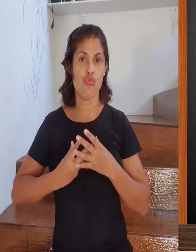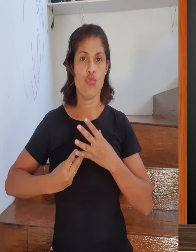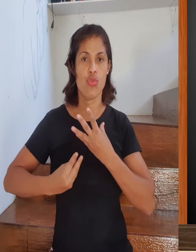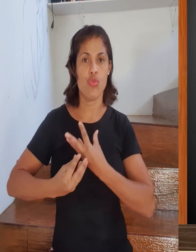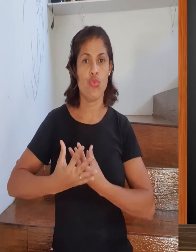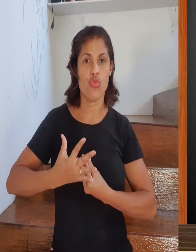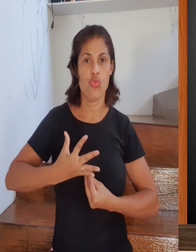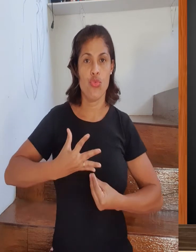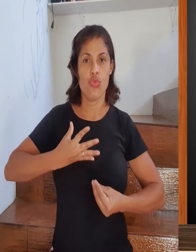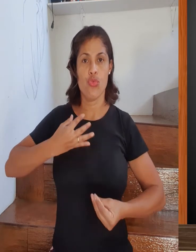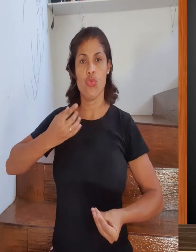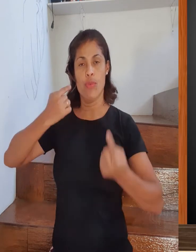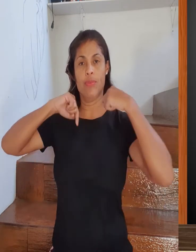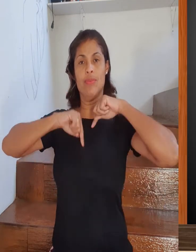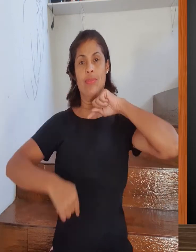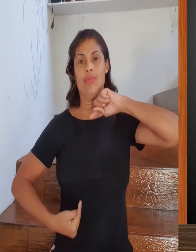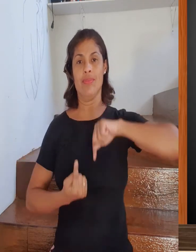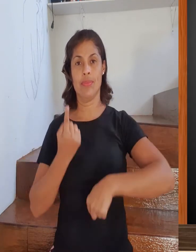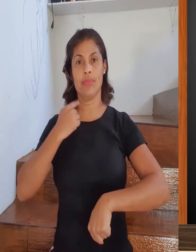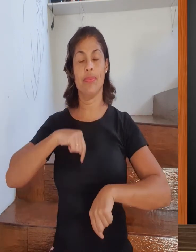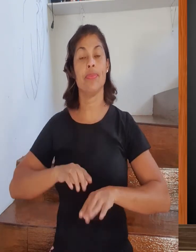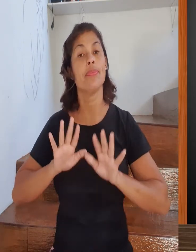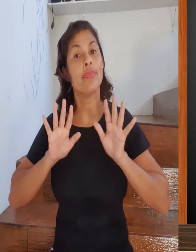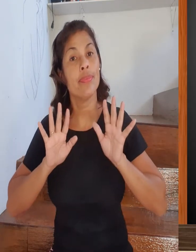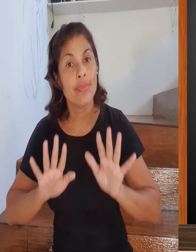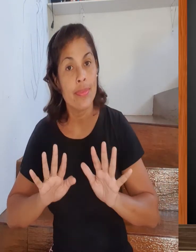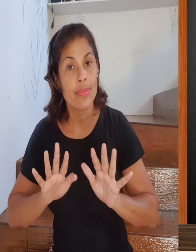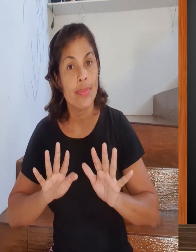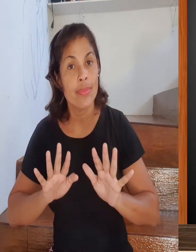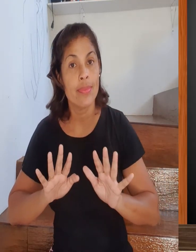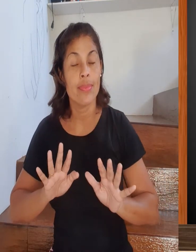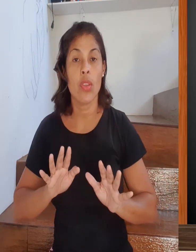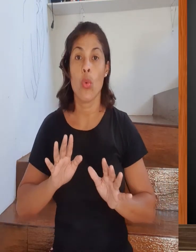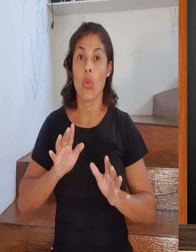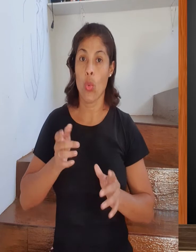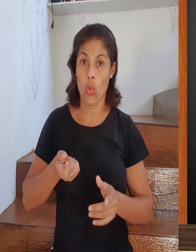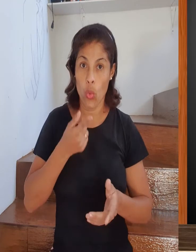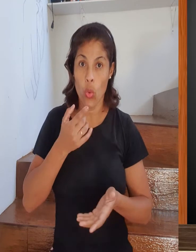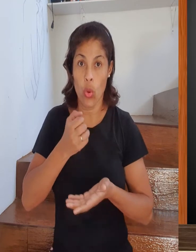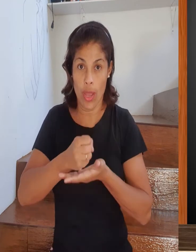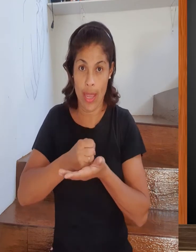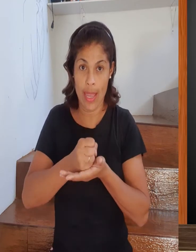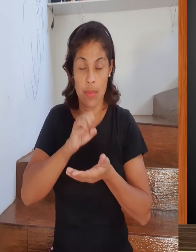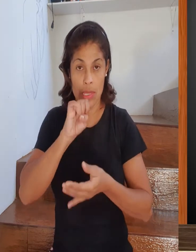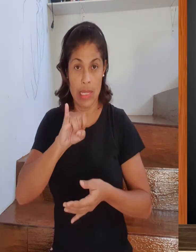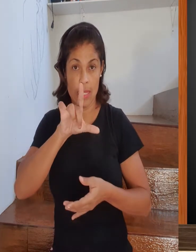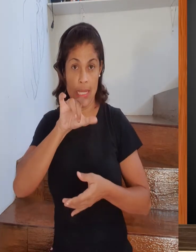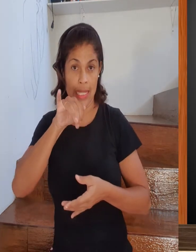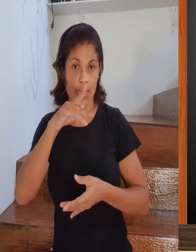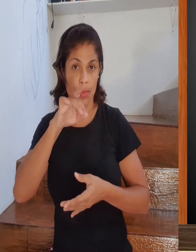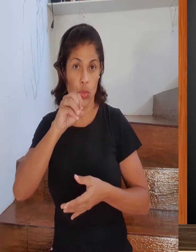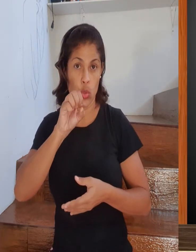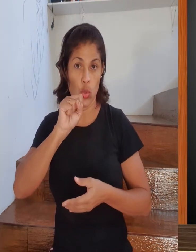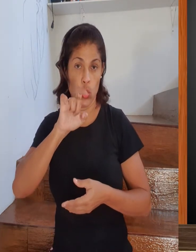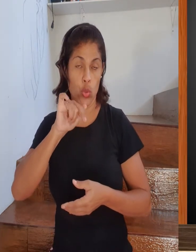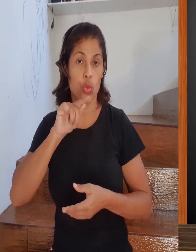e penetrarem na circulação sistêmica. Por outro lado, a droga, quando é